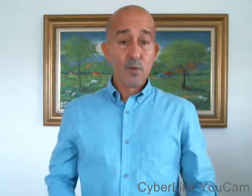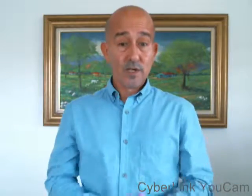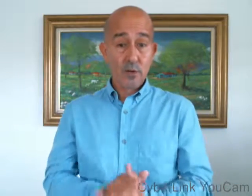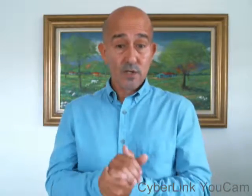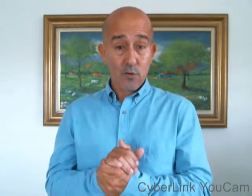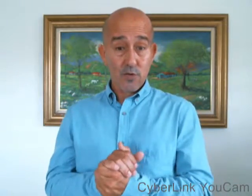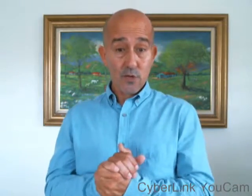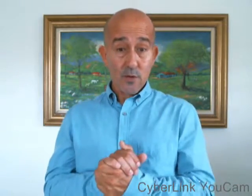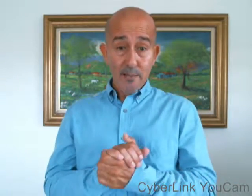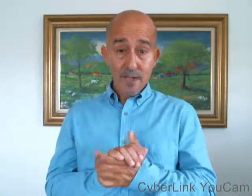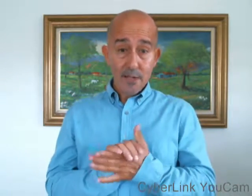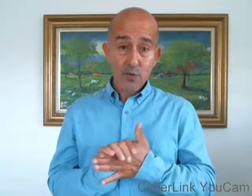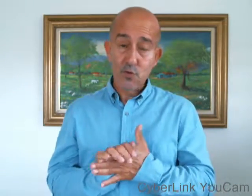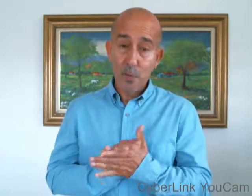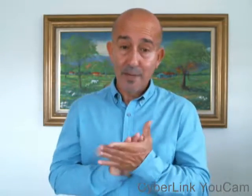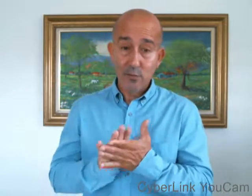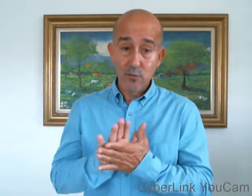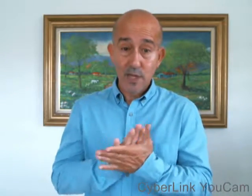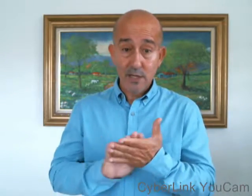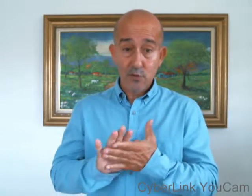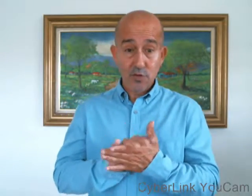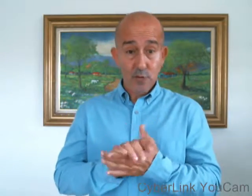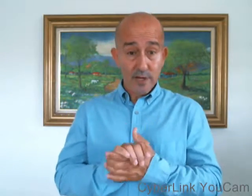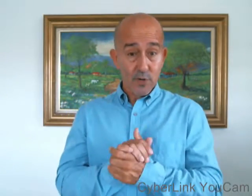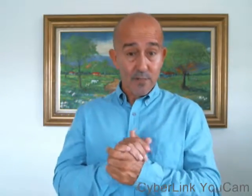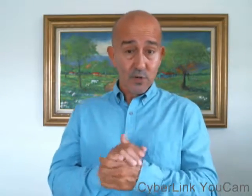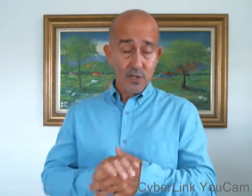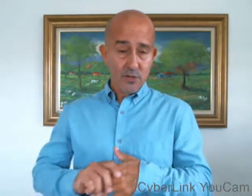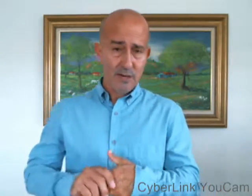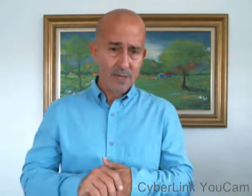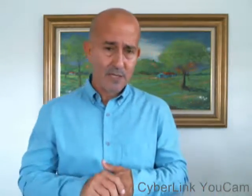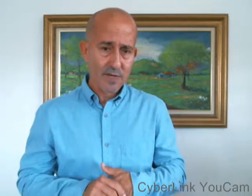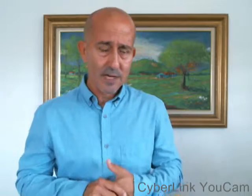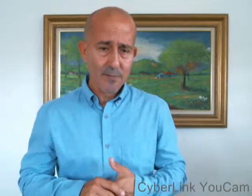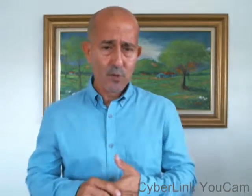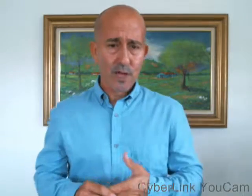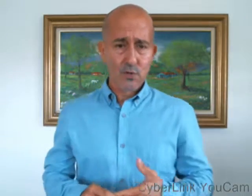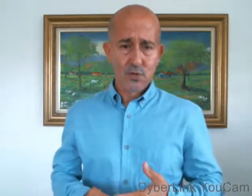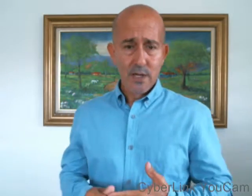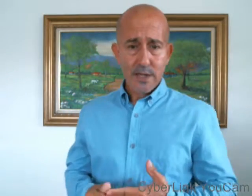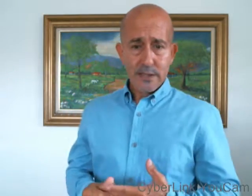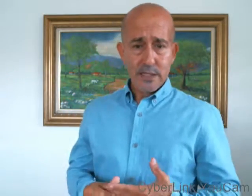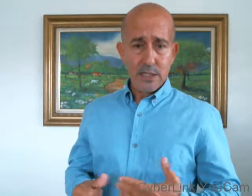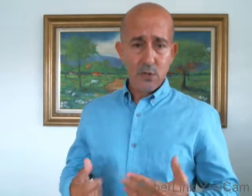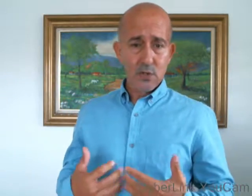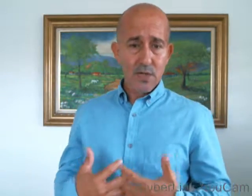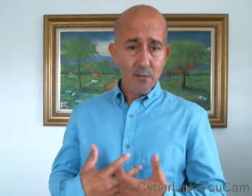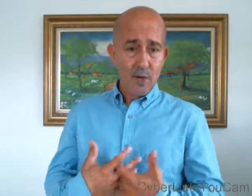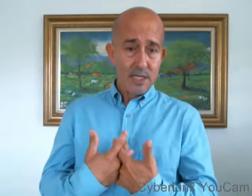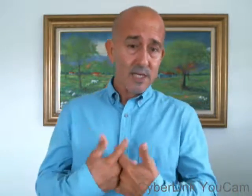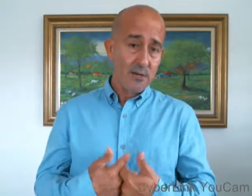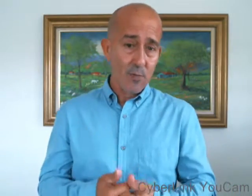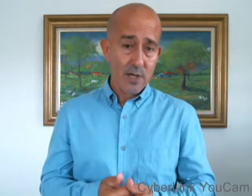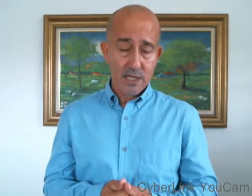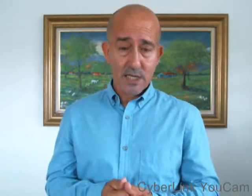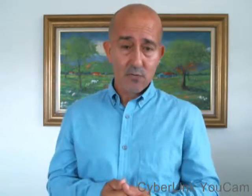Cualquier cosa, continúen enviándonos sus preguntas y continuaremos respondiendo en la medida, ¿verdad?, que podamos. Si no sabemos la seña, vamos a tratar de